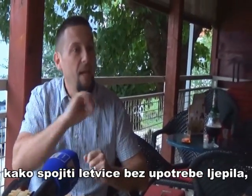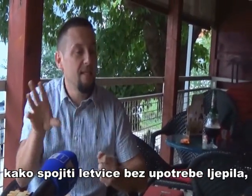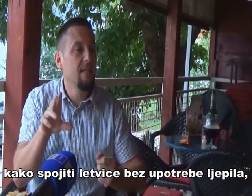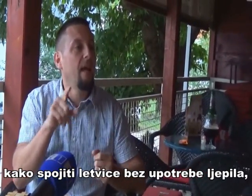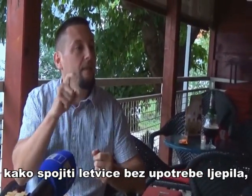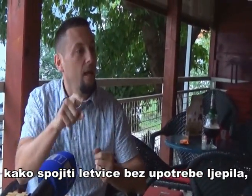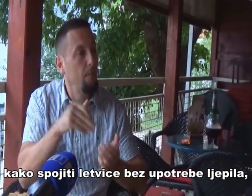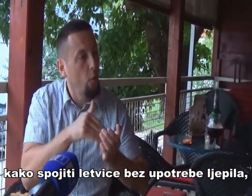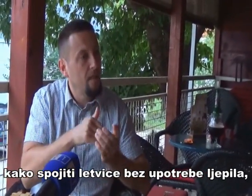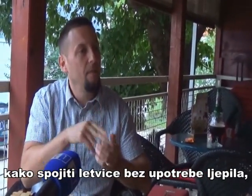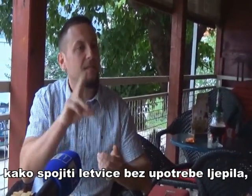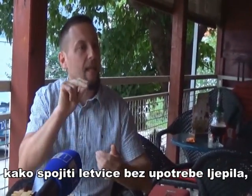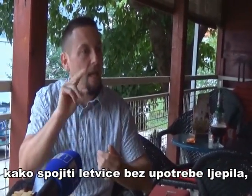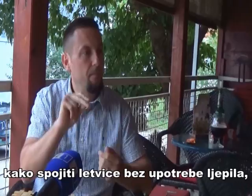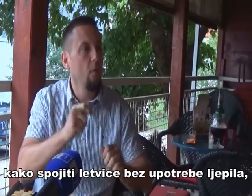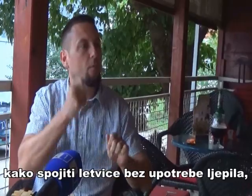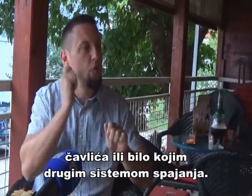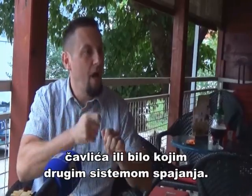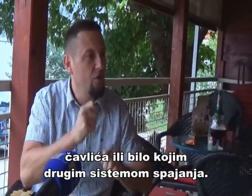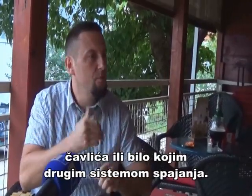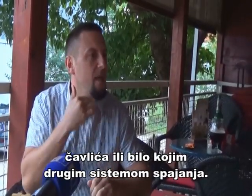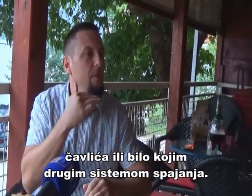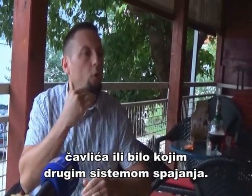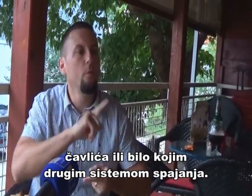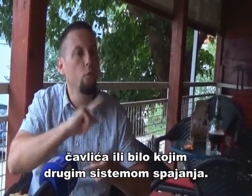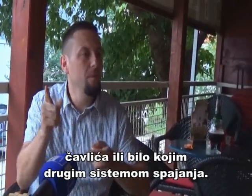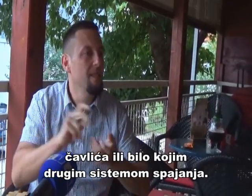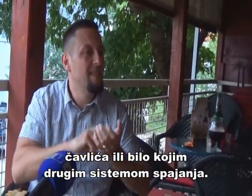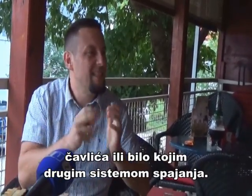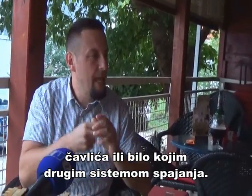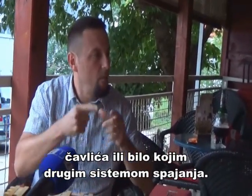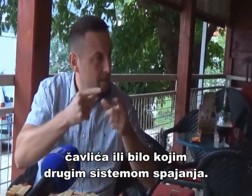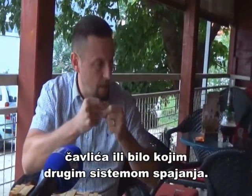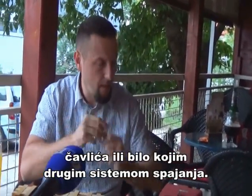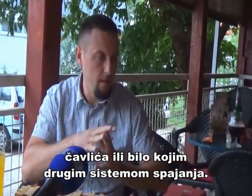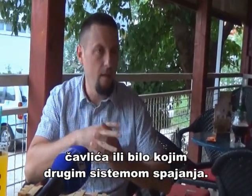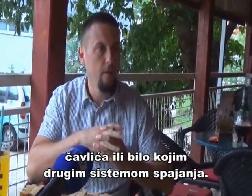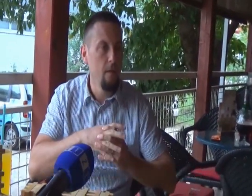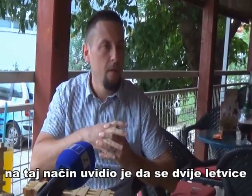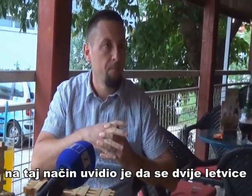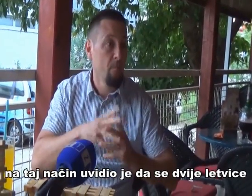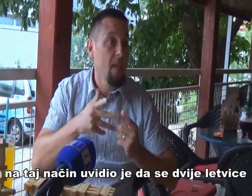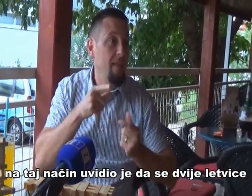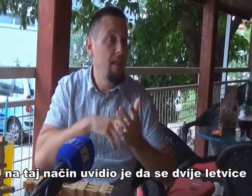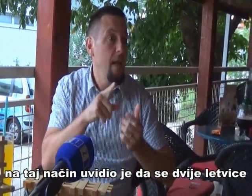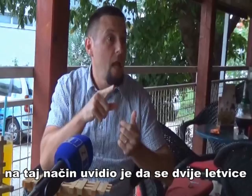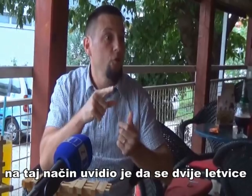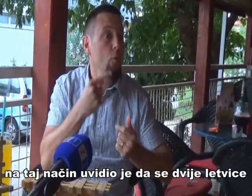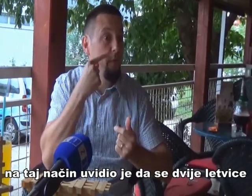bez potrebe za ljepilom, čavlićima ili bilo kojim drugim sistemom slaganja. Na taj način